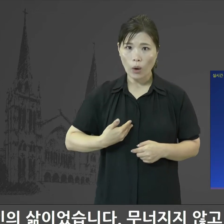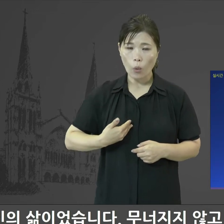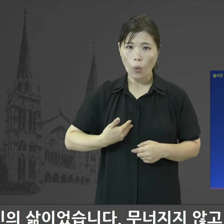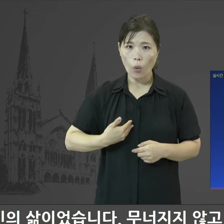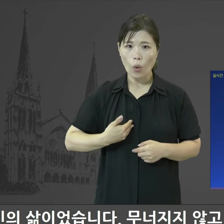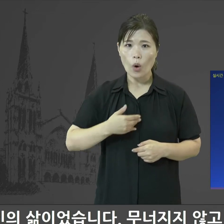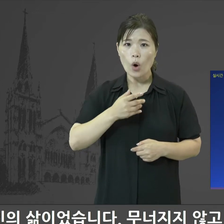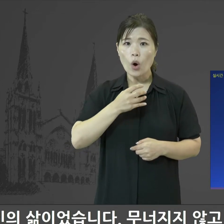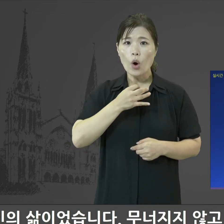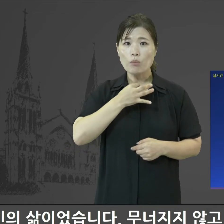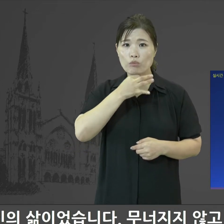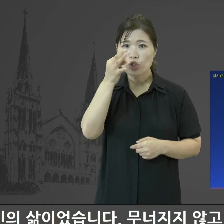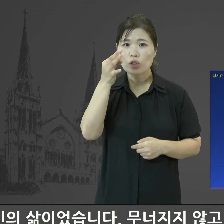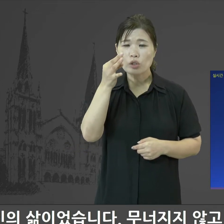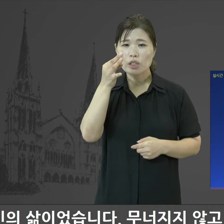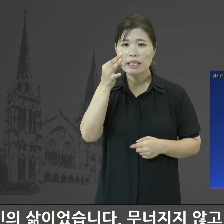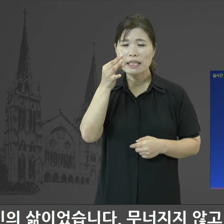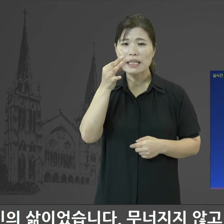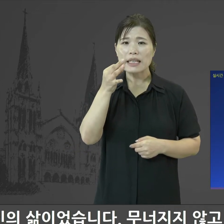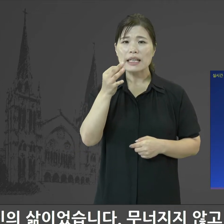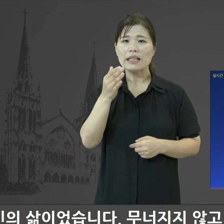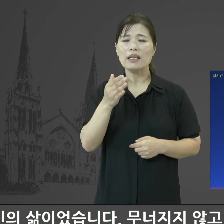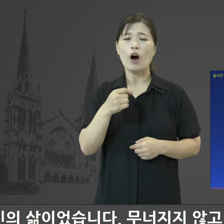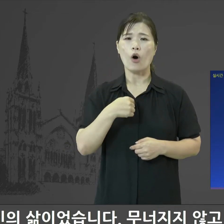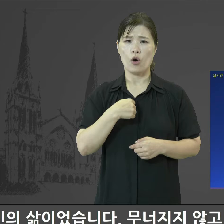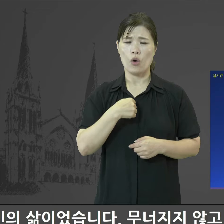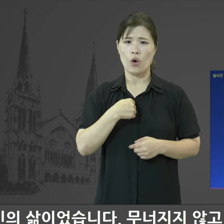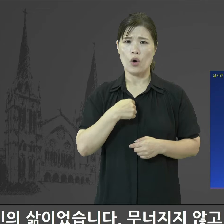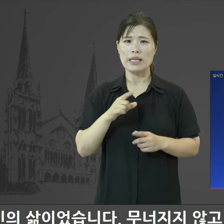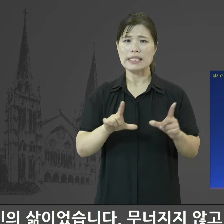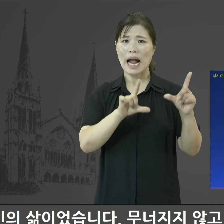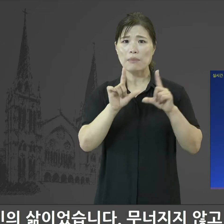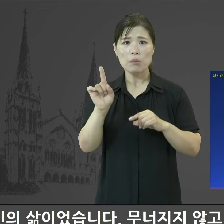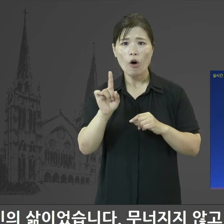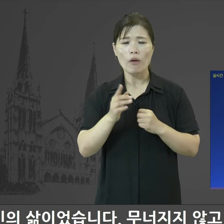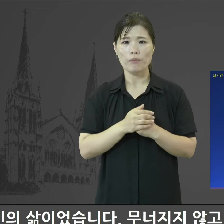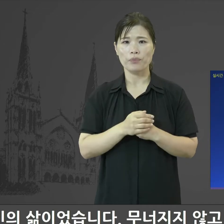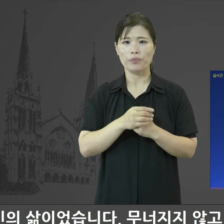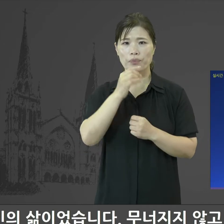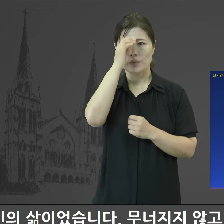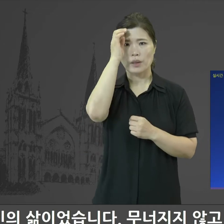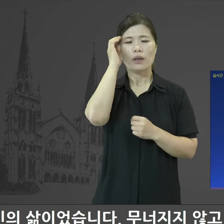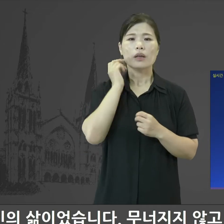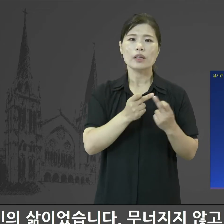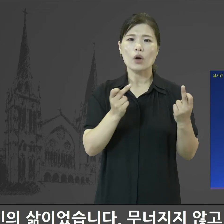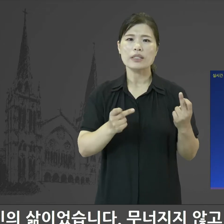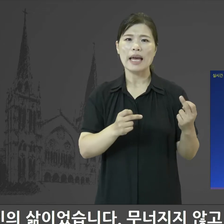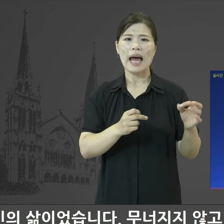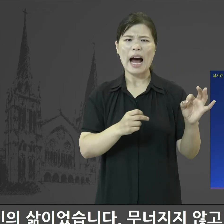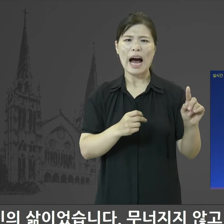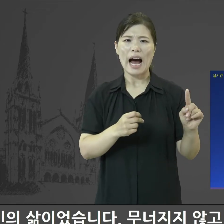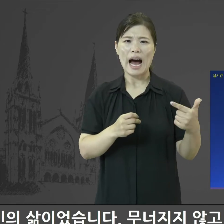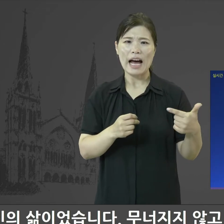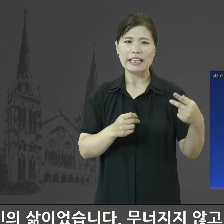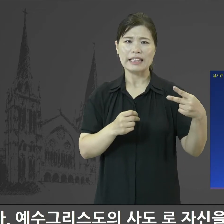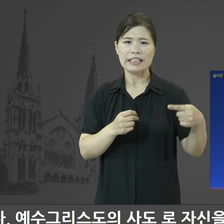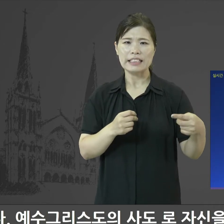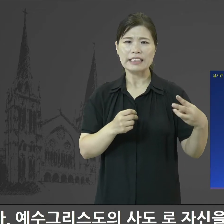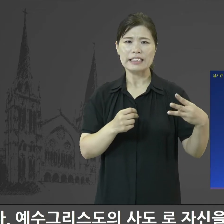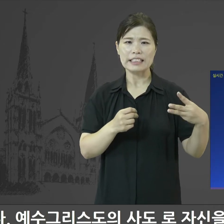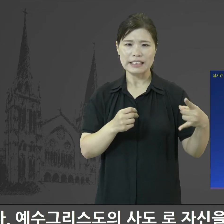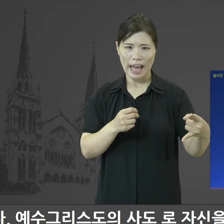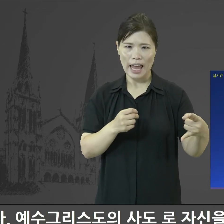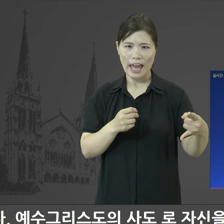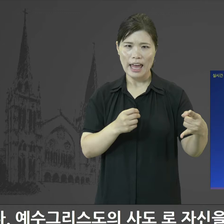인생을 살았던 걸까요? 베드로는 그의 형제 안드레에 의해서 예수님을 처음 만났습니다. 예수님께서 베드로의